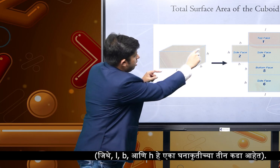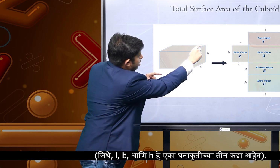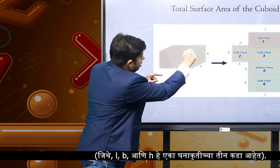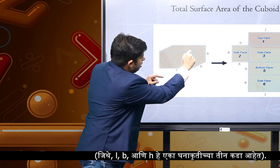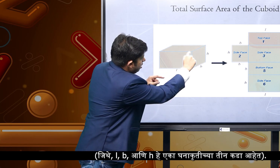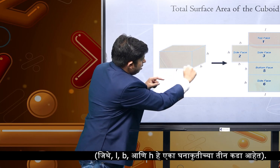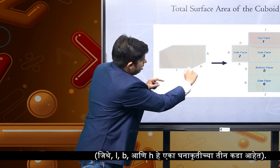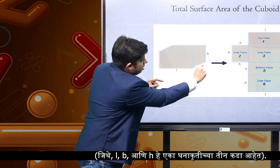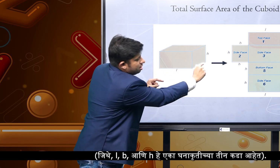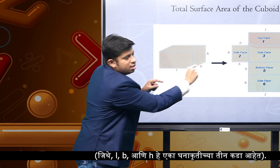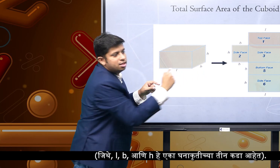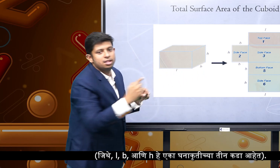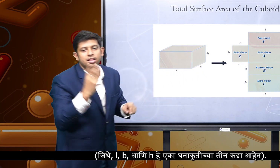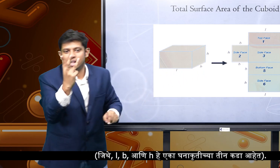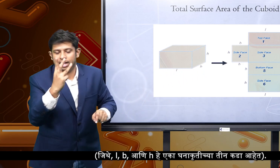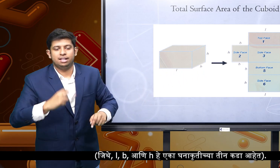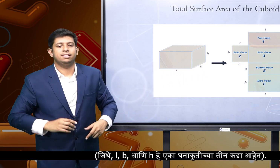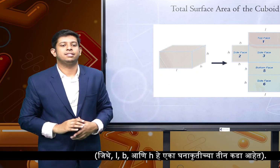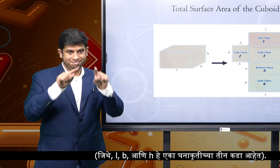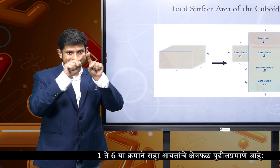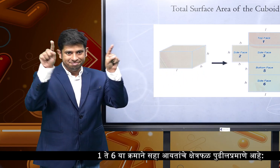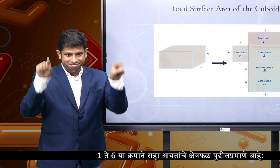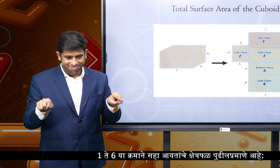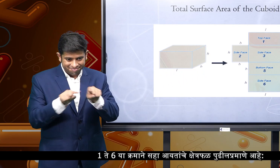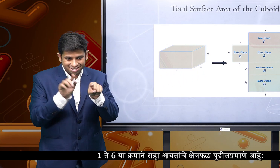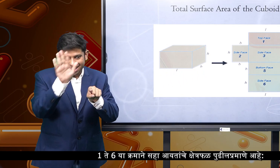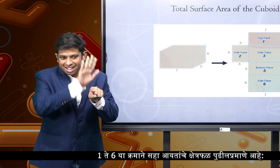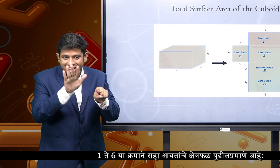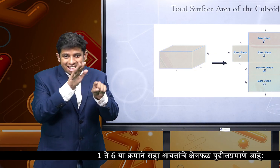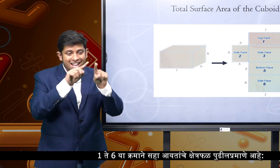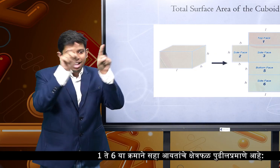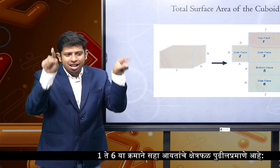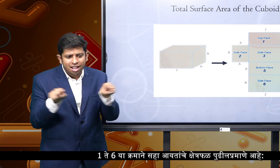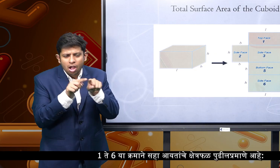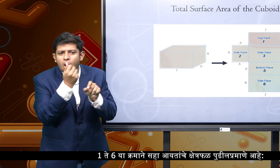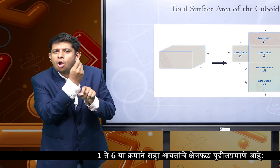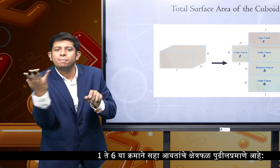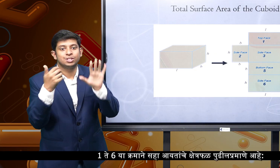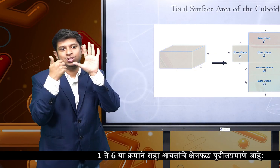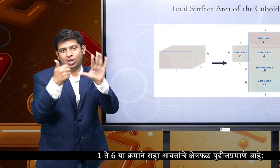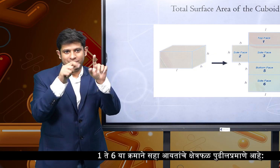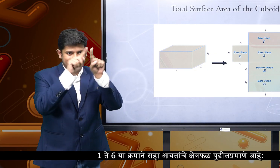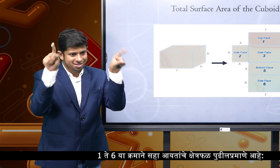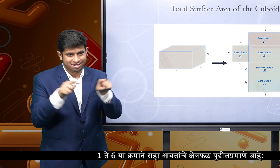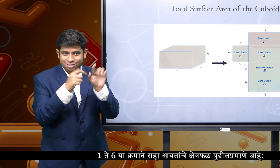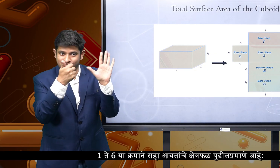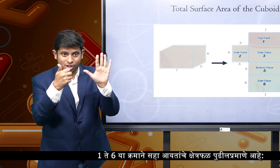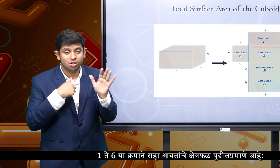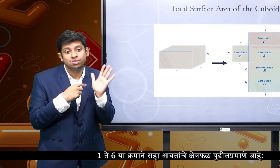एक ते 6 या क्रमाने 6 आयतांचे क्षेत्रफळ पुढील प्रमाणे